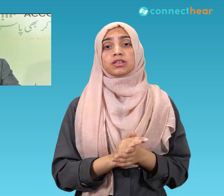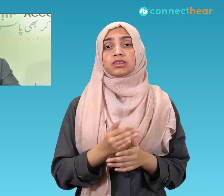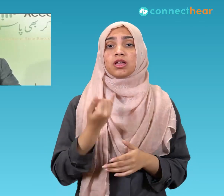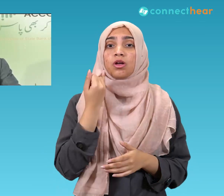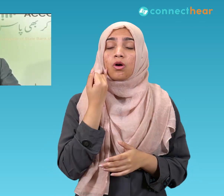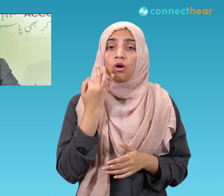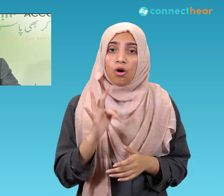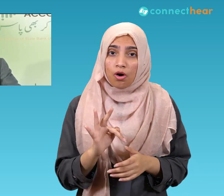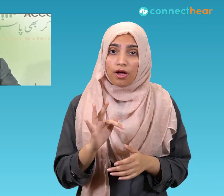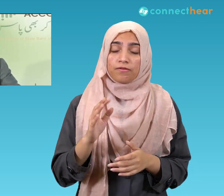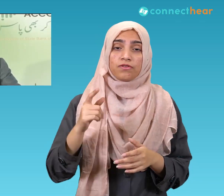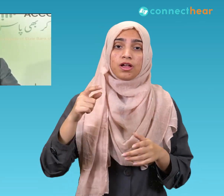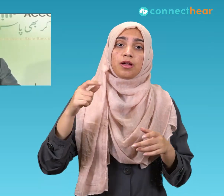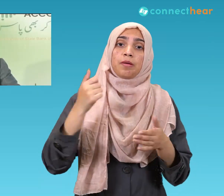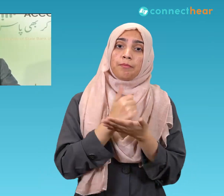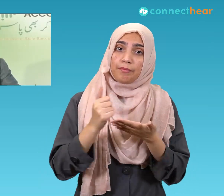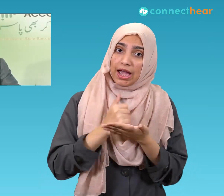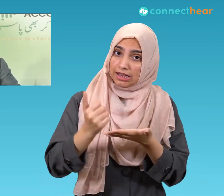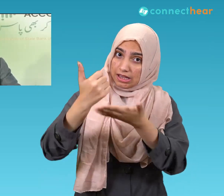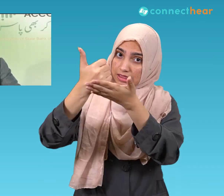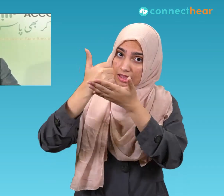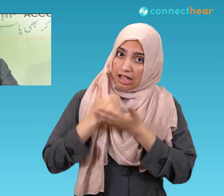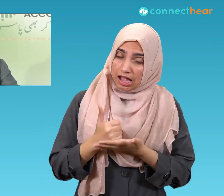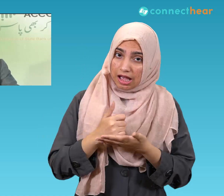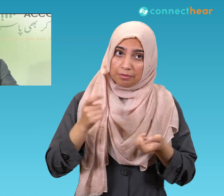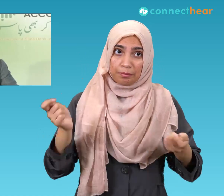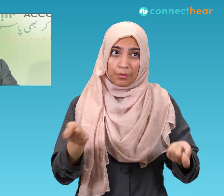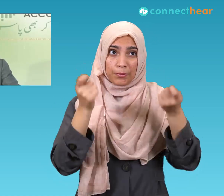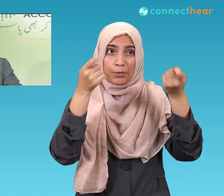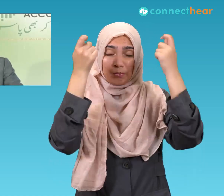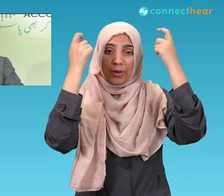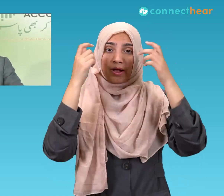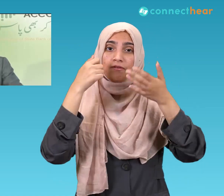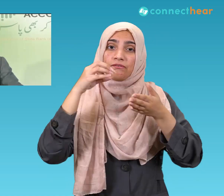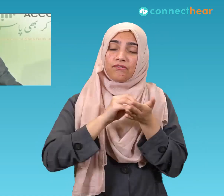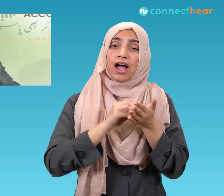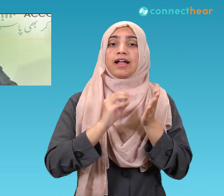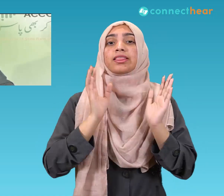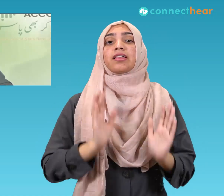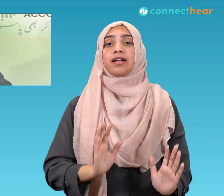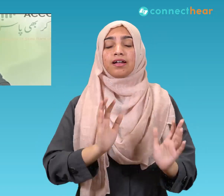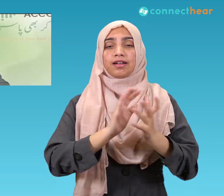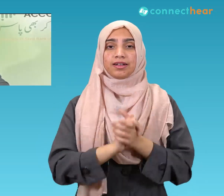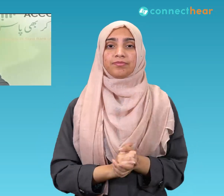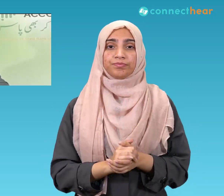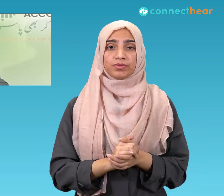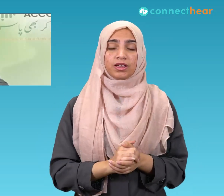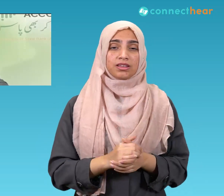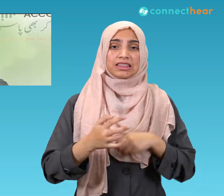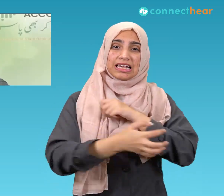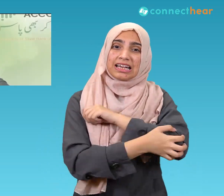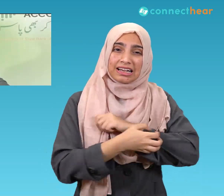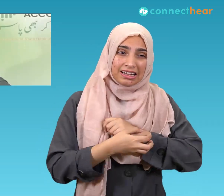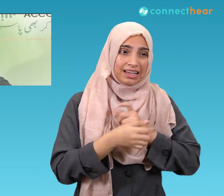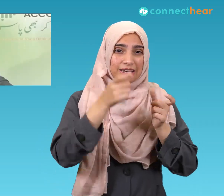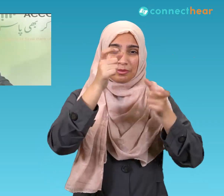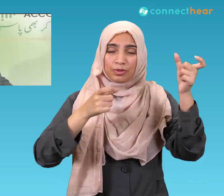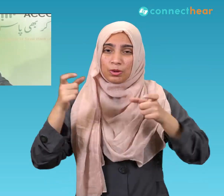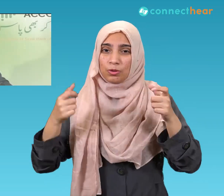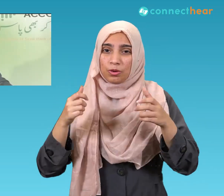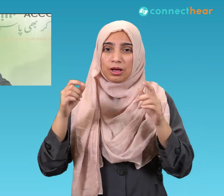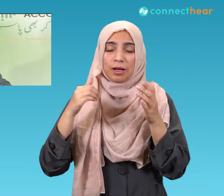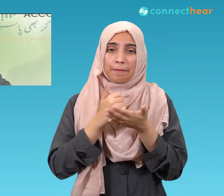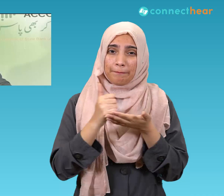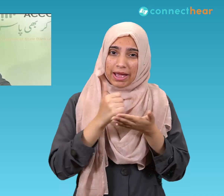سے وہی جو ہرڈلز آتے ہیں, ایک چھوٹا آدمی جب بینک میں جاتا ہے تو اس کو جب قرضے کی ضرورت ہوتی ہے تو جتنا اس کے لیے آسانیاں